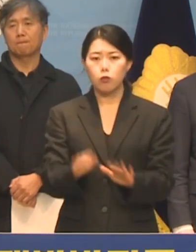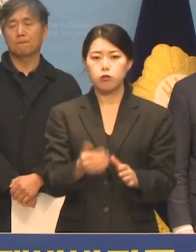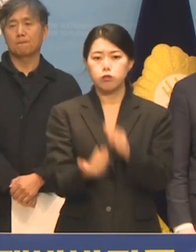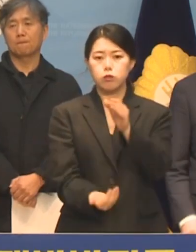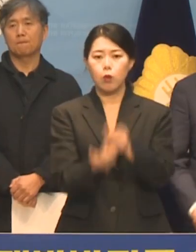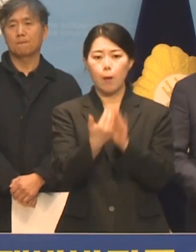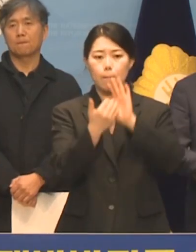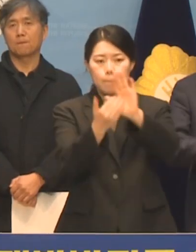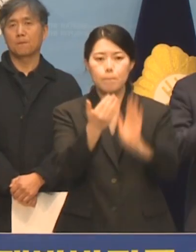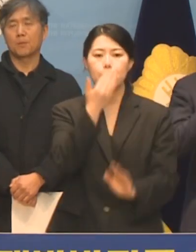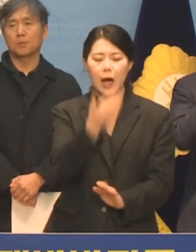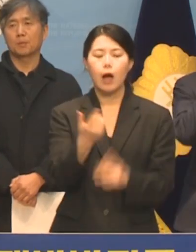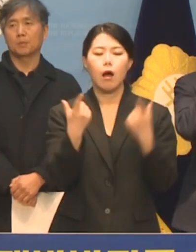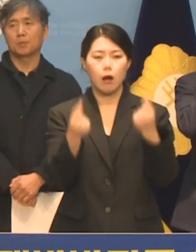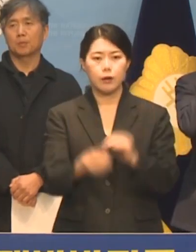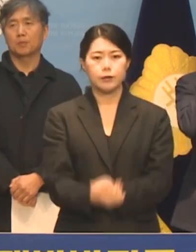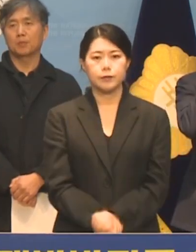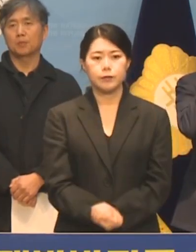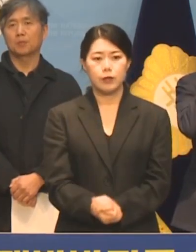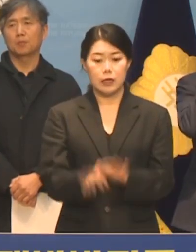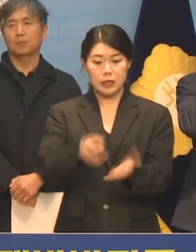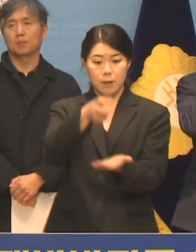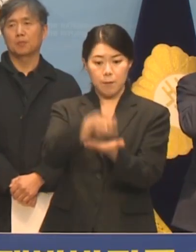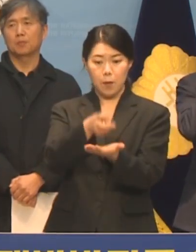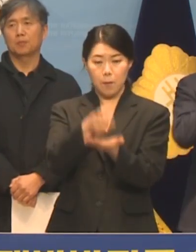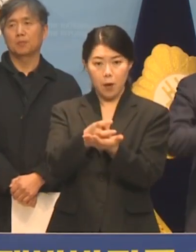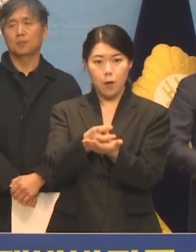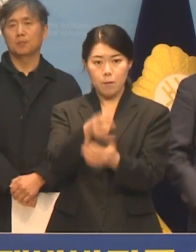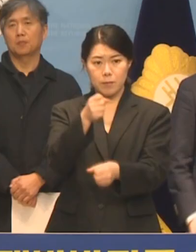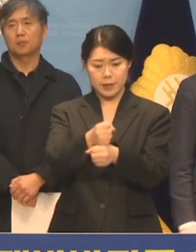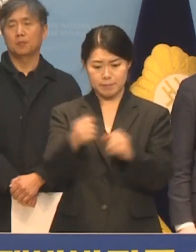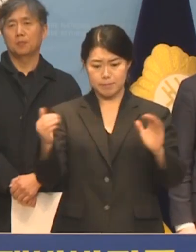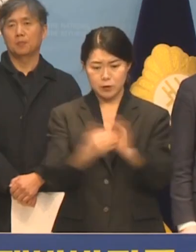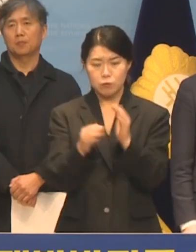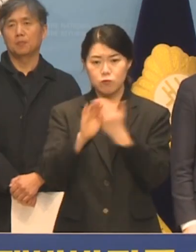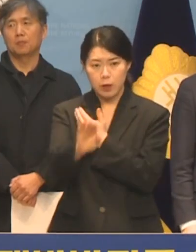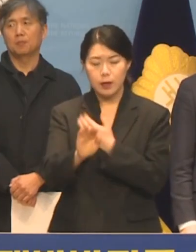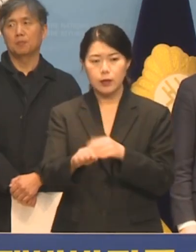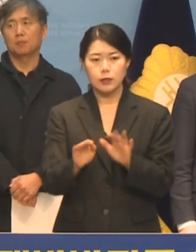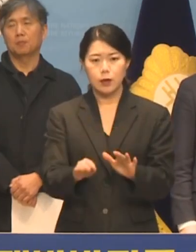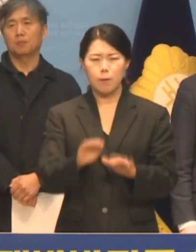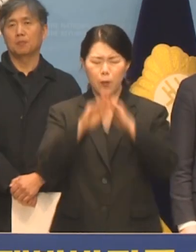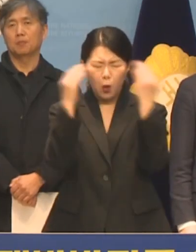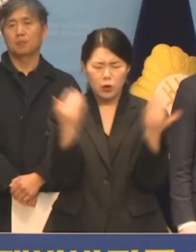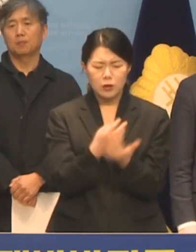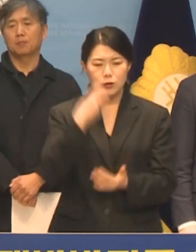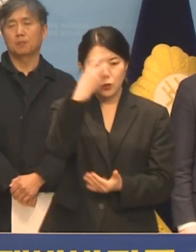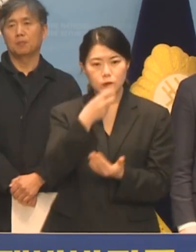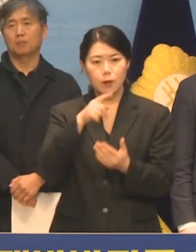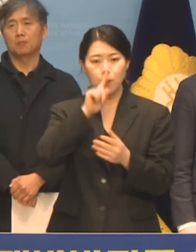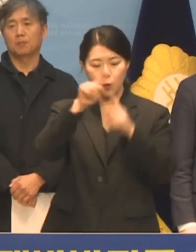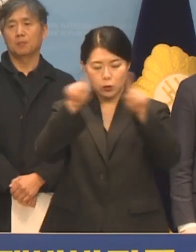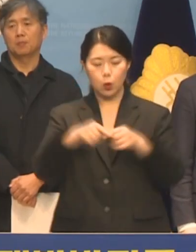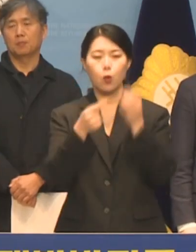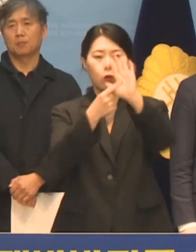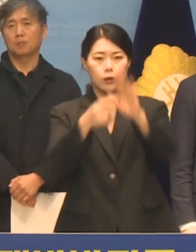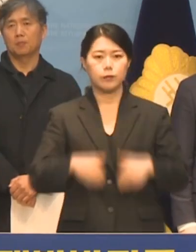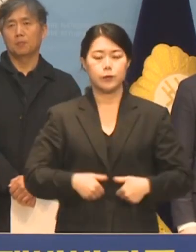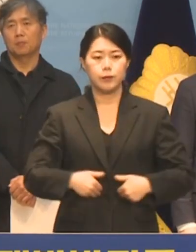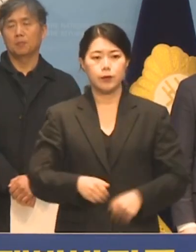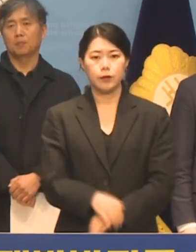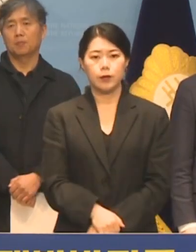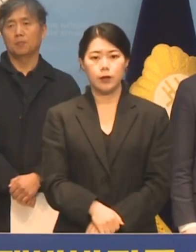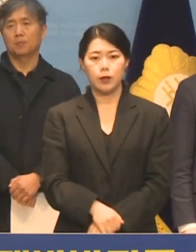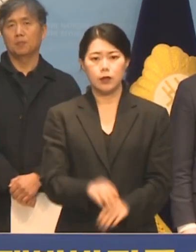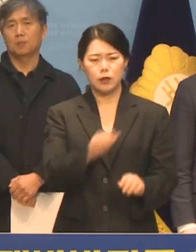우리에게 보여주었다고 생각합니다. 이제 법적 근거를 마련해서 모든 중대재해 조사 보고서를 공개해야 합니다. 더